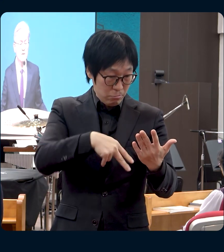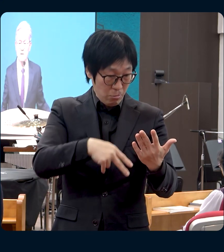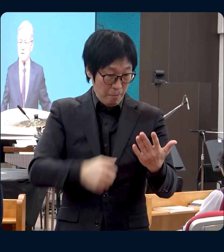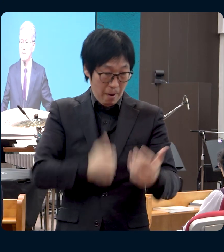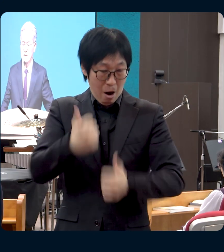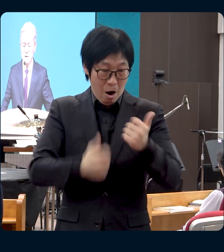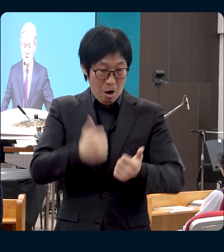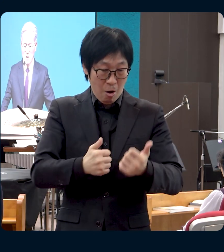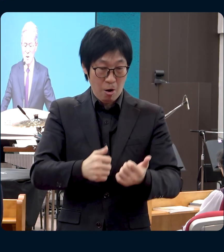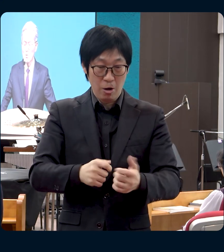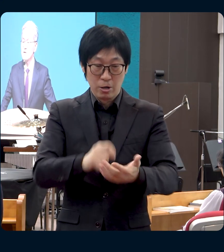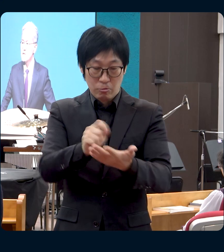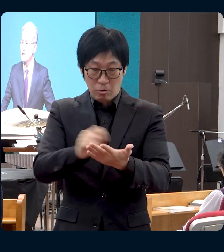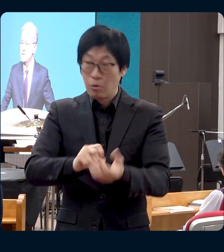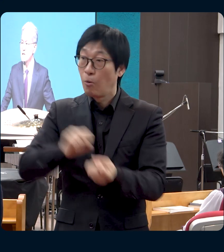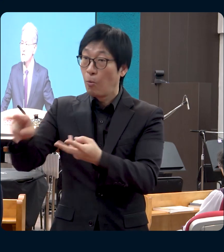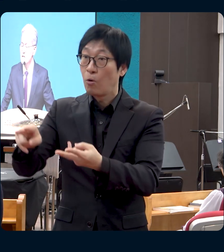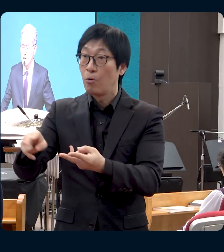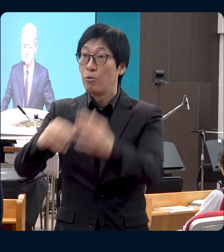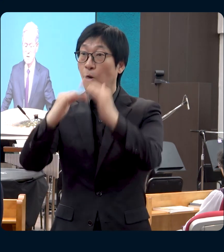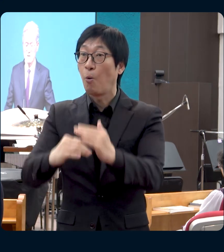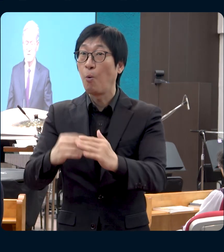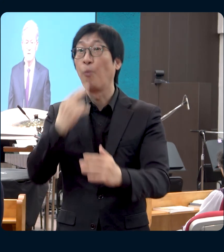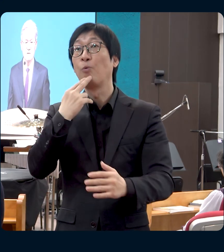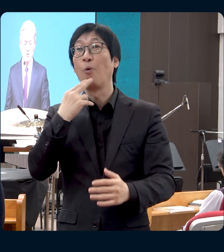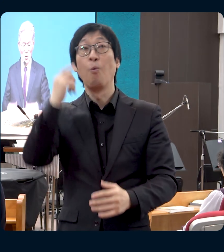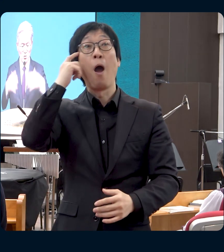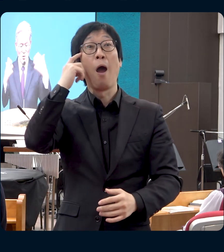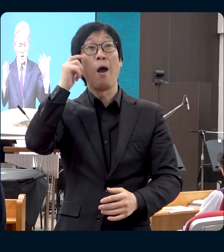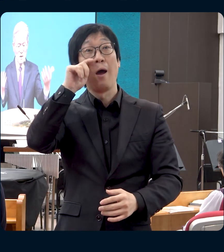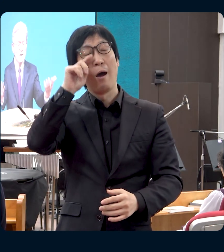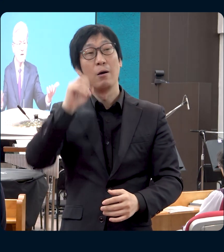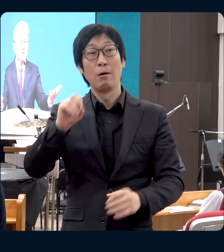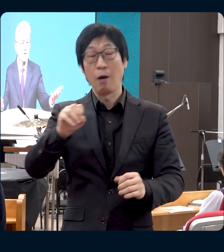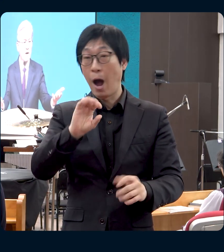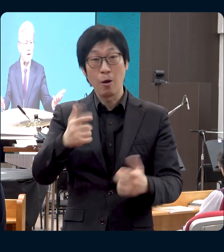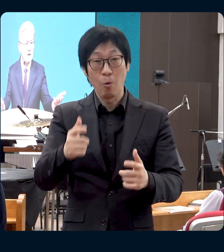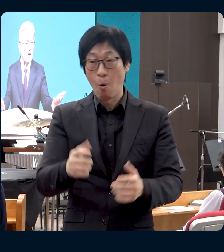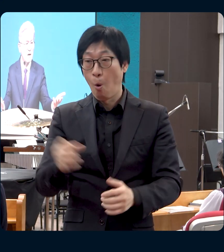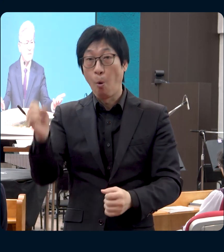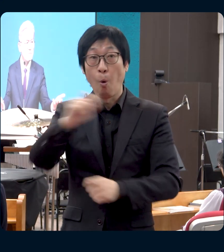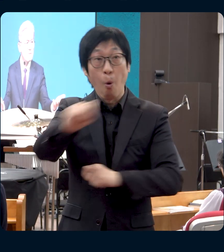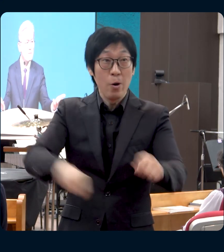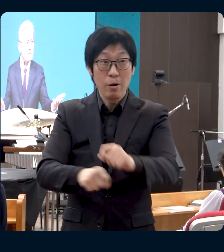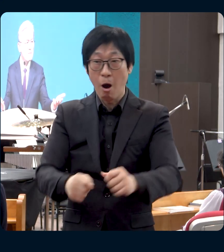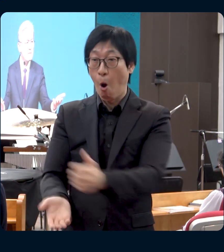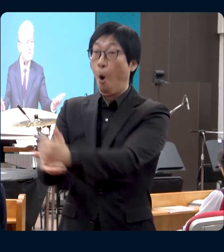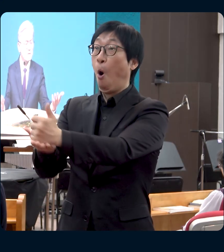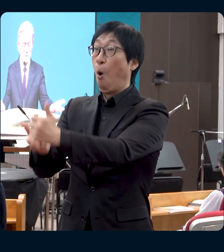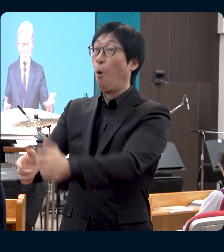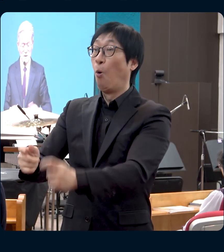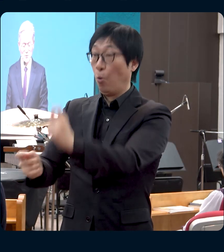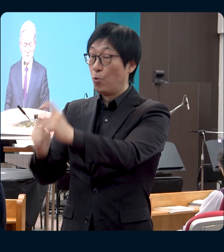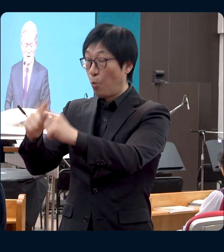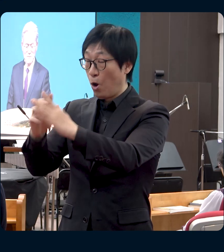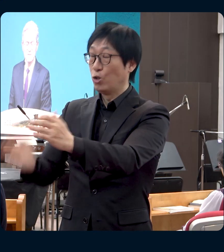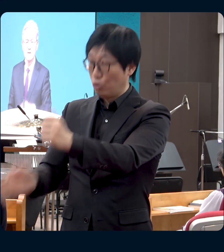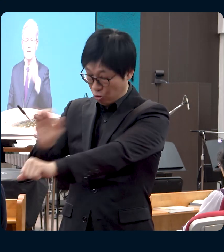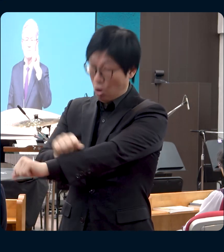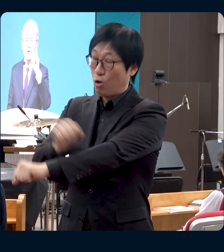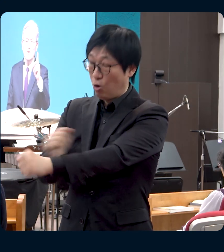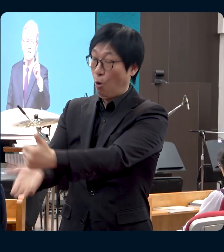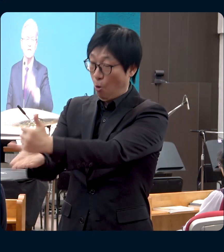없어요. 그야말로 칭찬 일색입니다. 이거 어떻게 해석을 해야 할까? 그러다 보니까 어떤